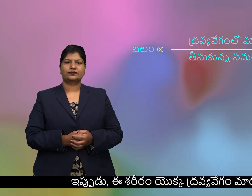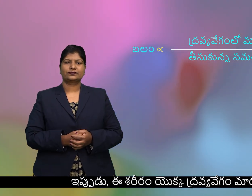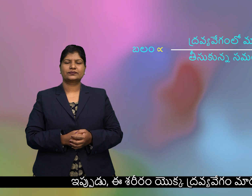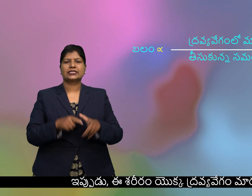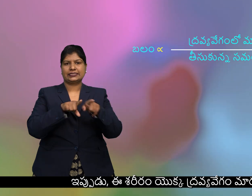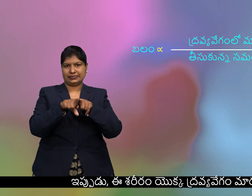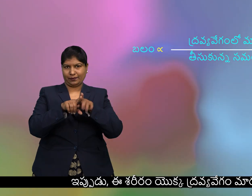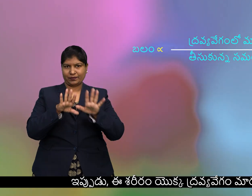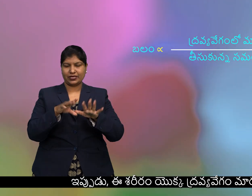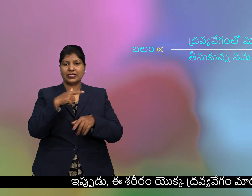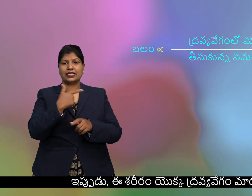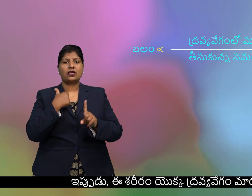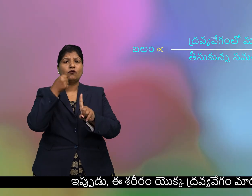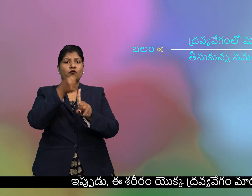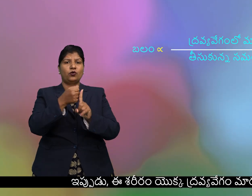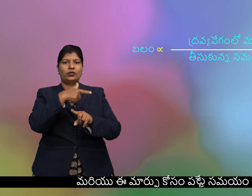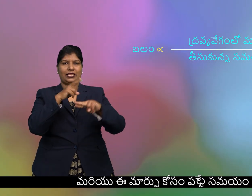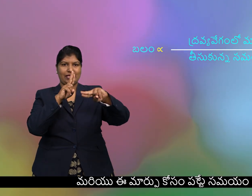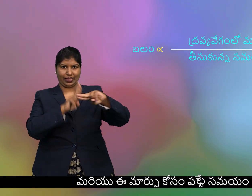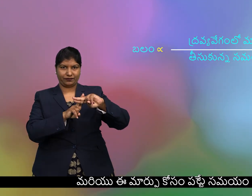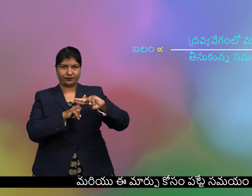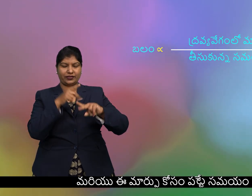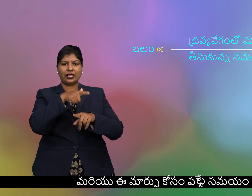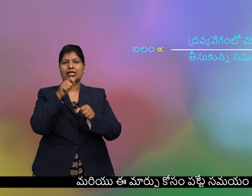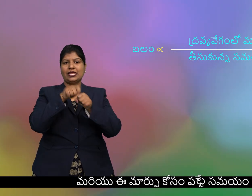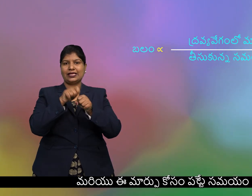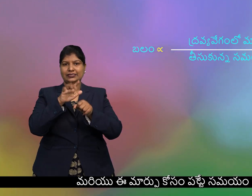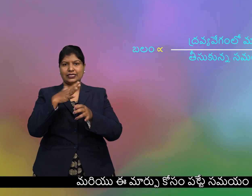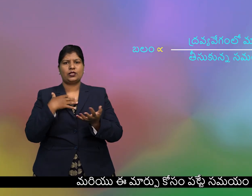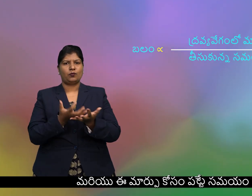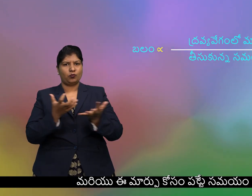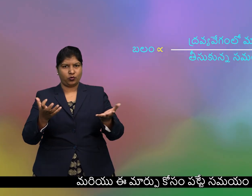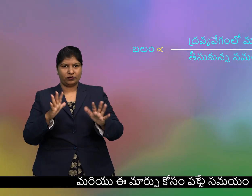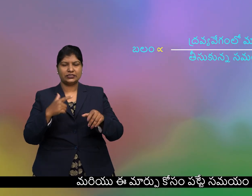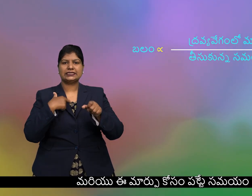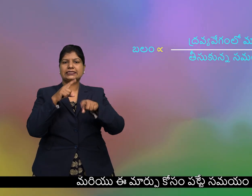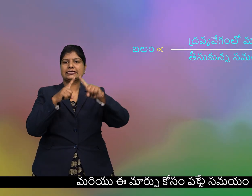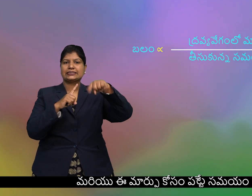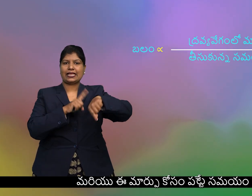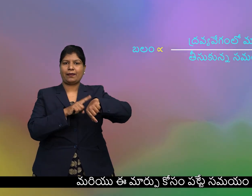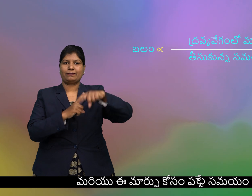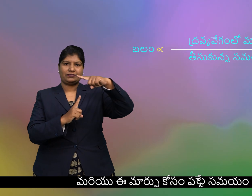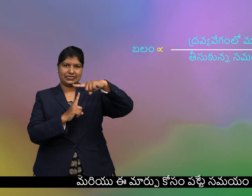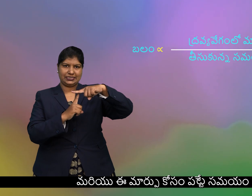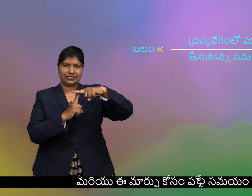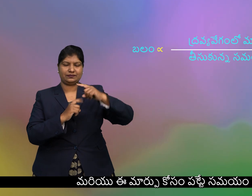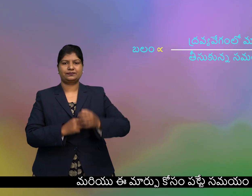ఇప్పుడు ఈ శరీరం యొక్క ద్రవ్యవేగం మార్పు మరియు ఈ మార్పు కోసం పట్టే సమయం t.